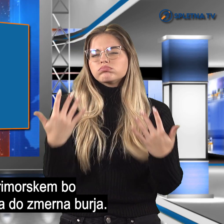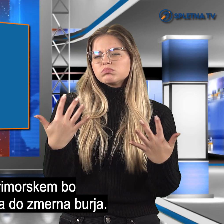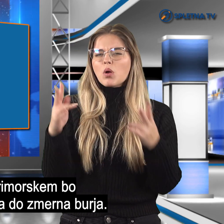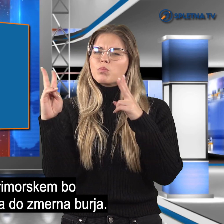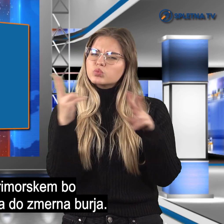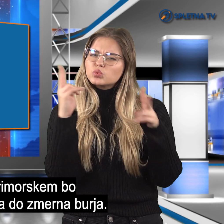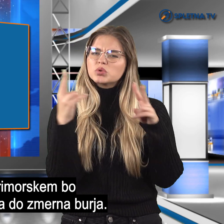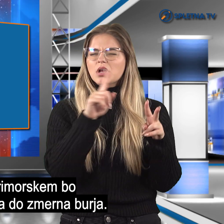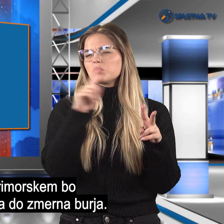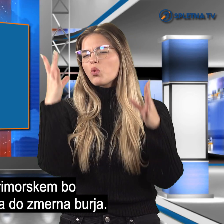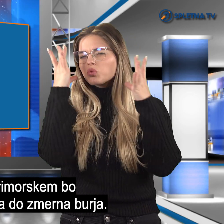burja.